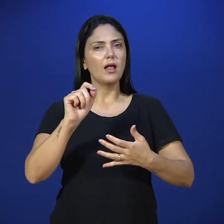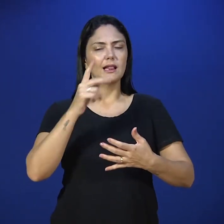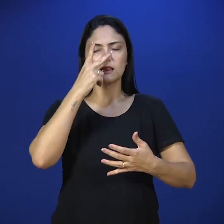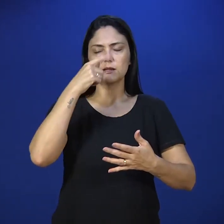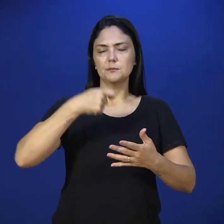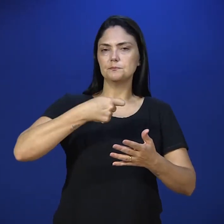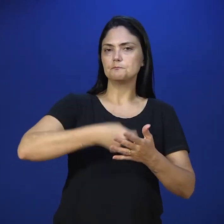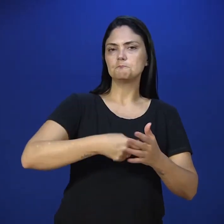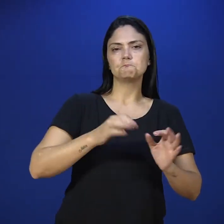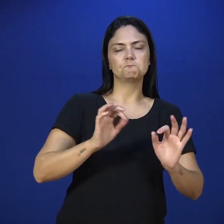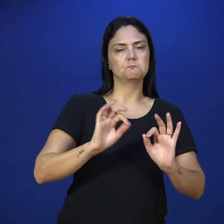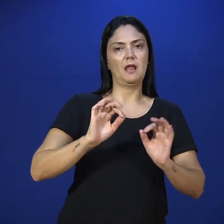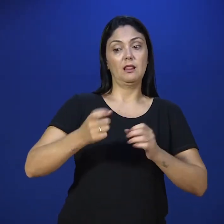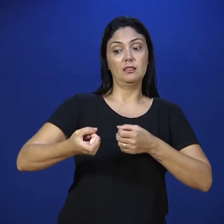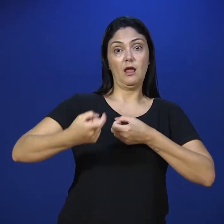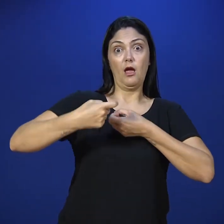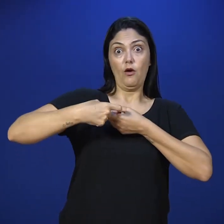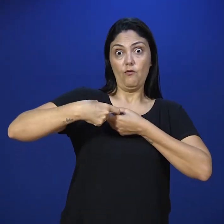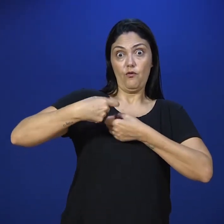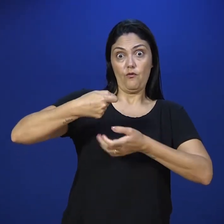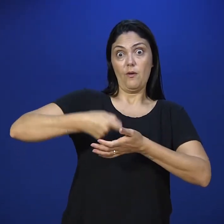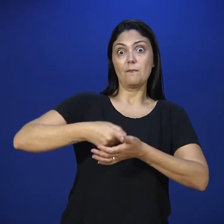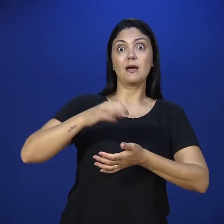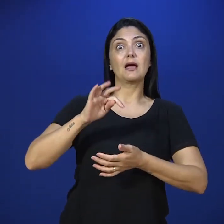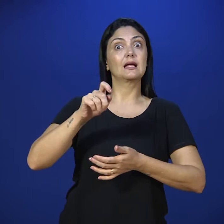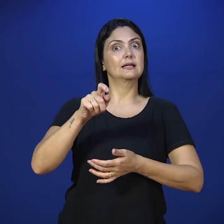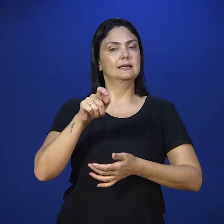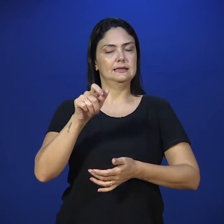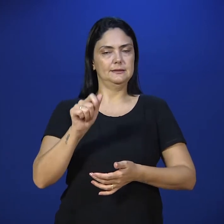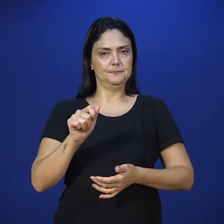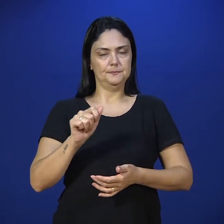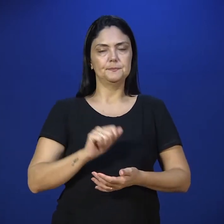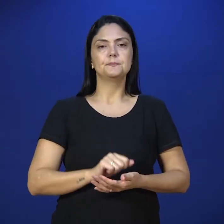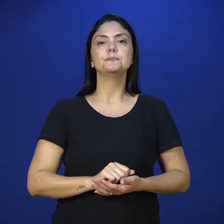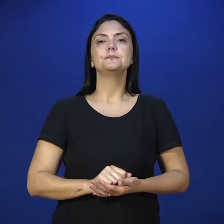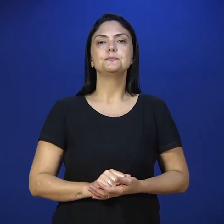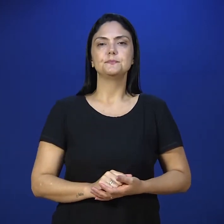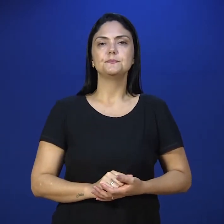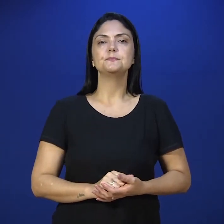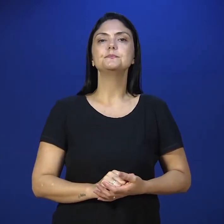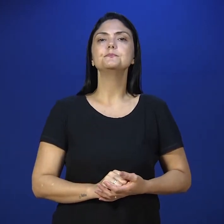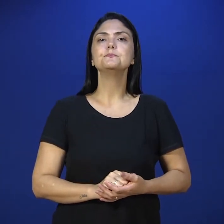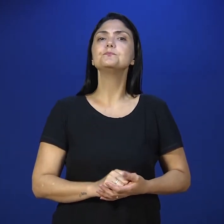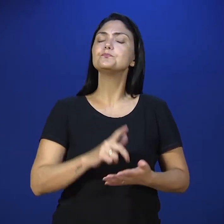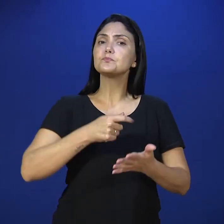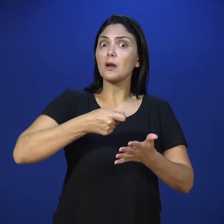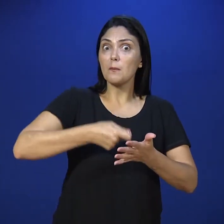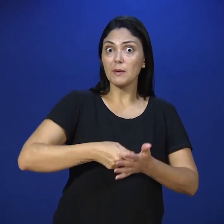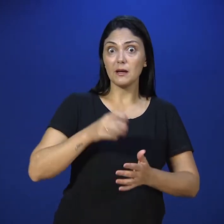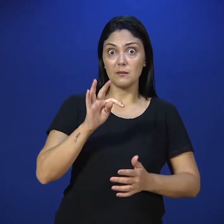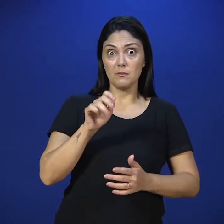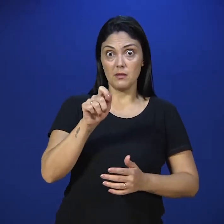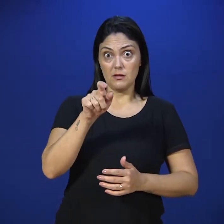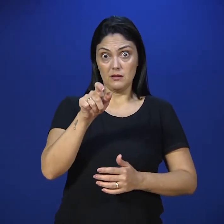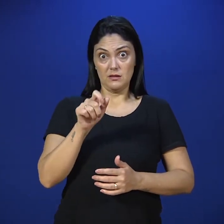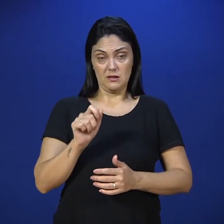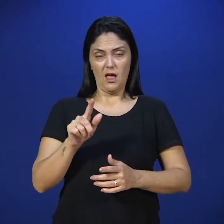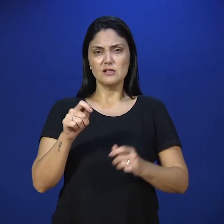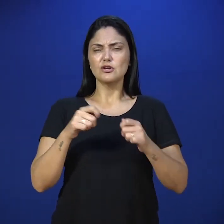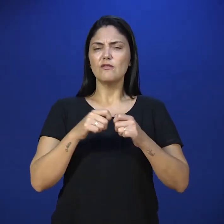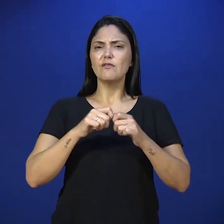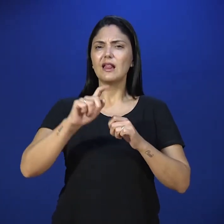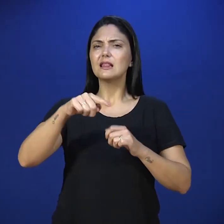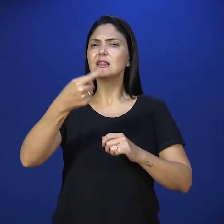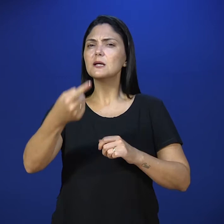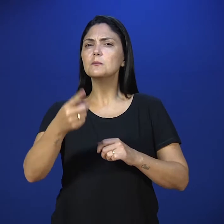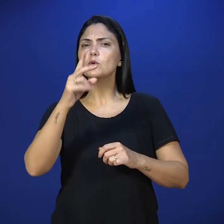devolvida a importância cobrada a título de taxa de inscrição. 2.2. O pagamento da taxa de inscrição feita após